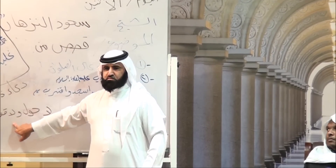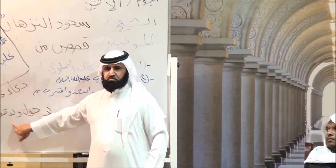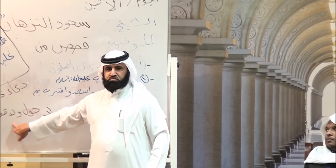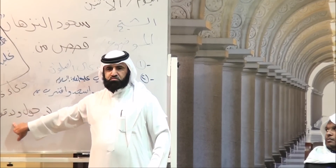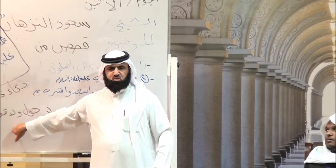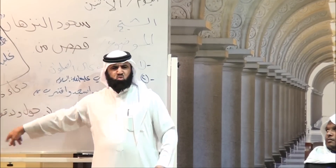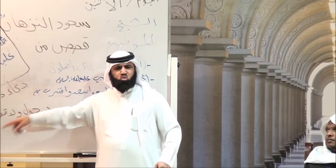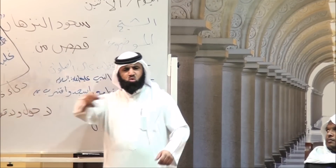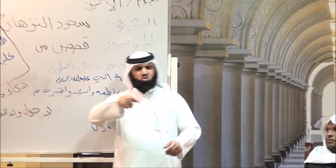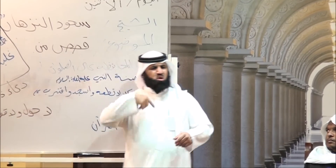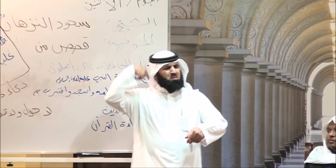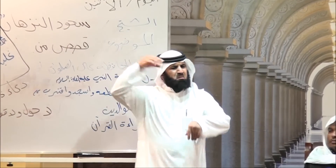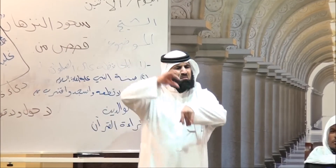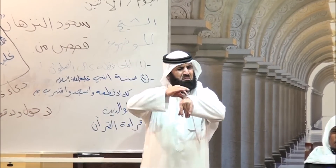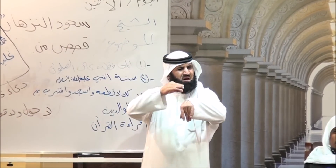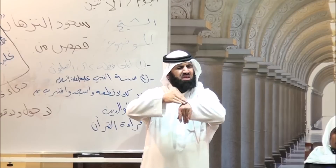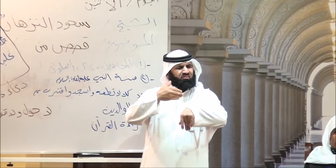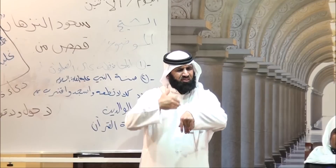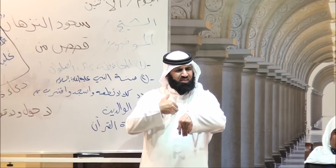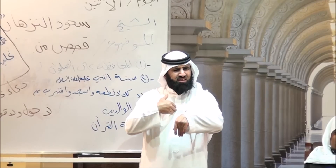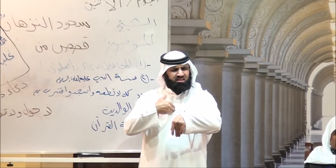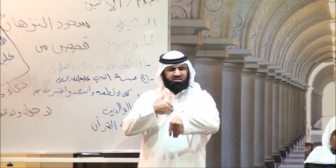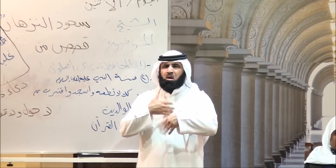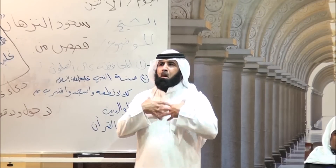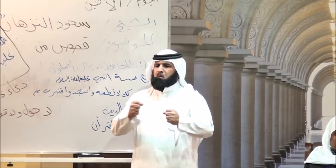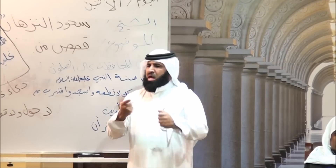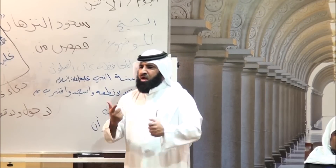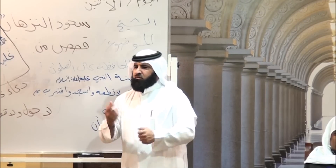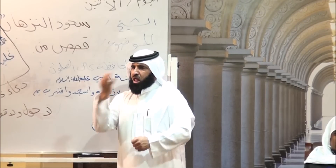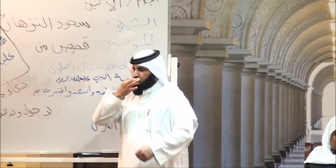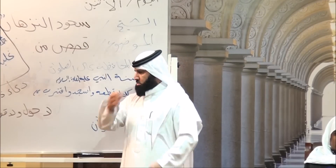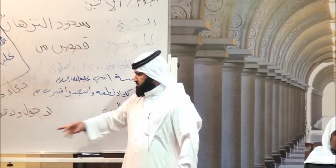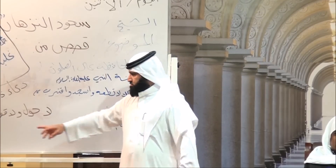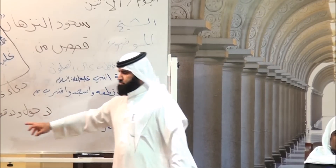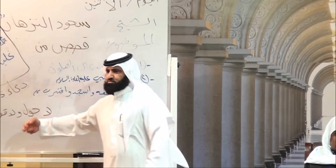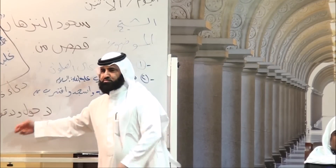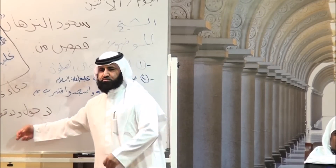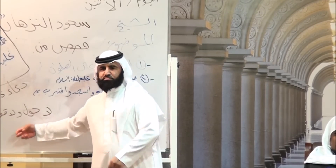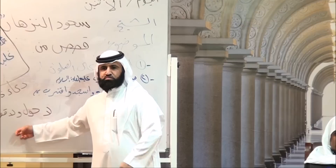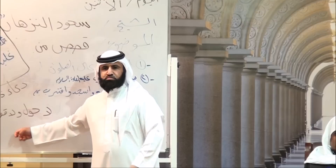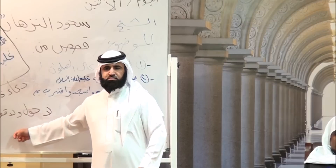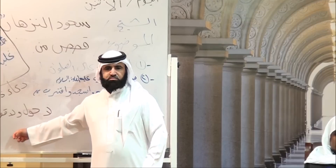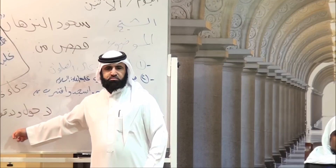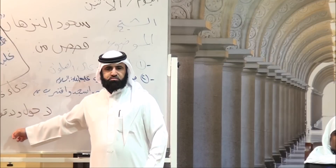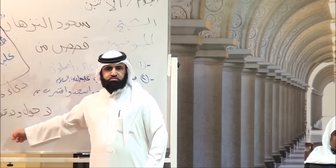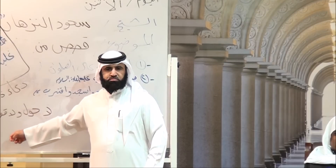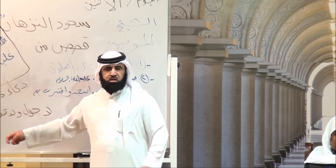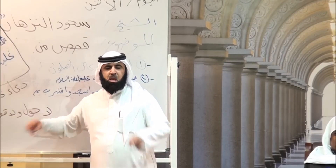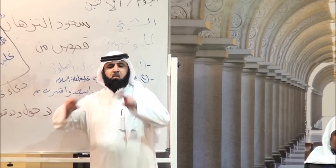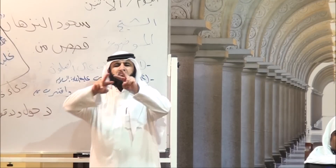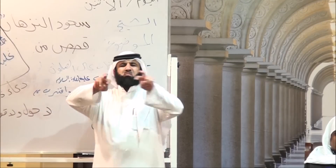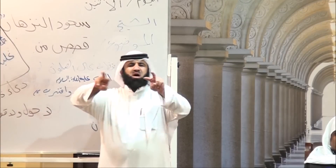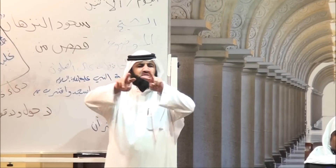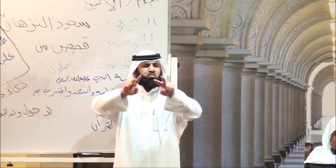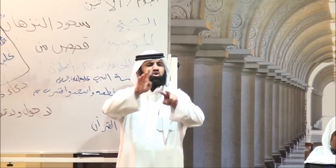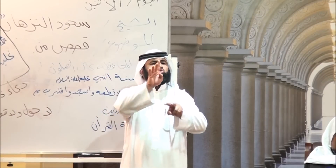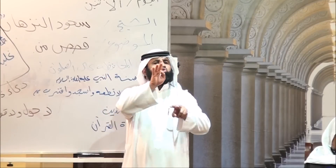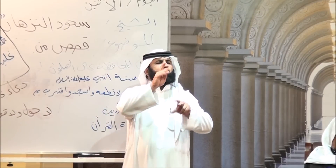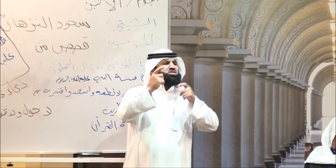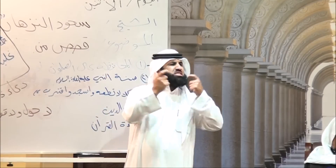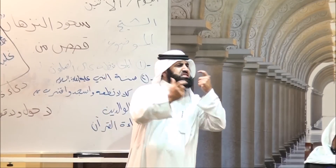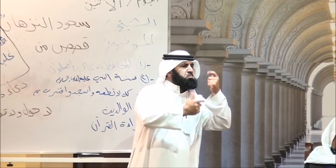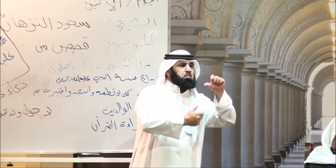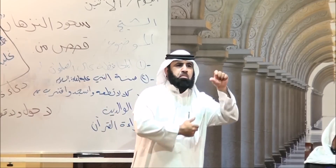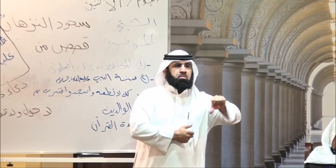العافية ما وجدها؟ العافية من الله. كم واحد يبحث عن زوجة